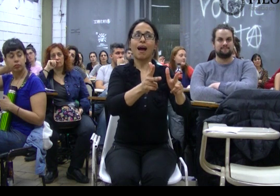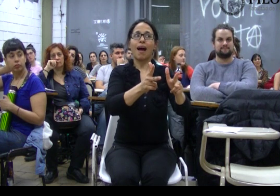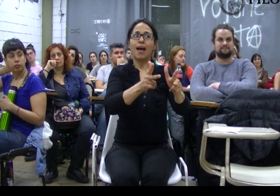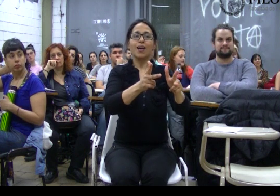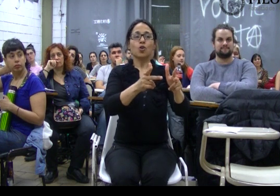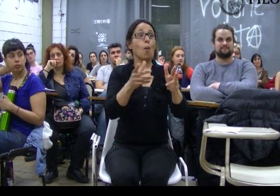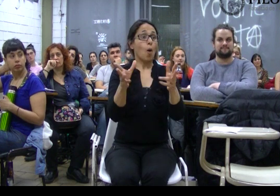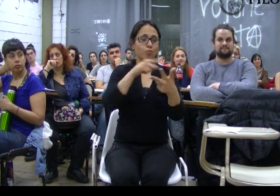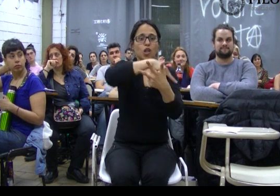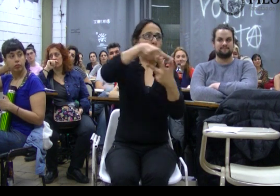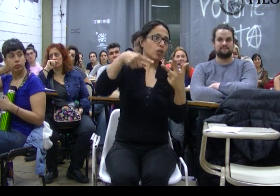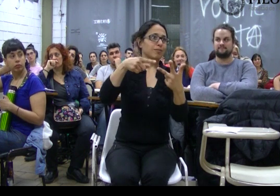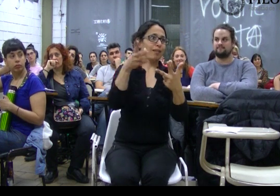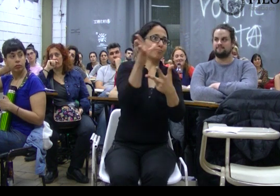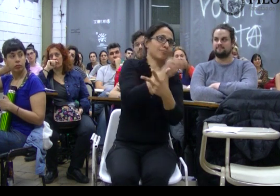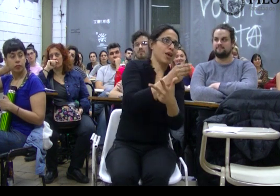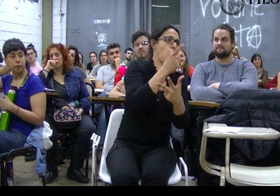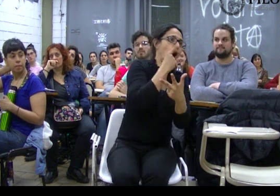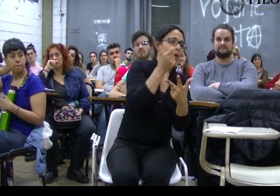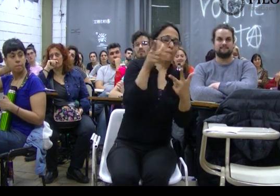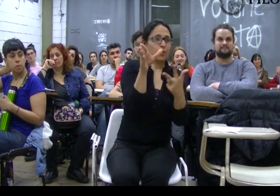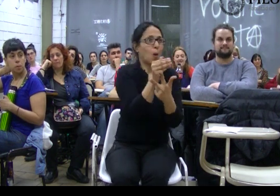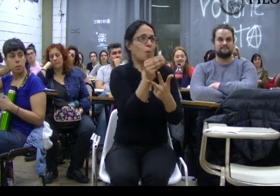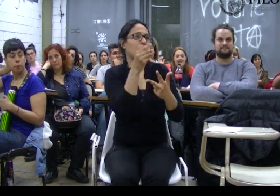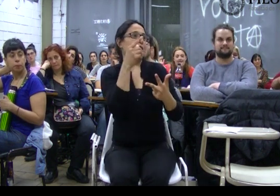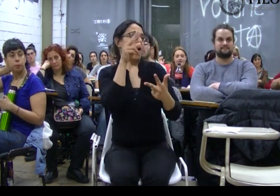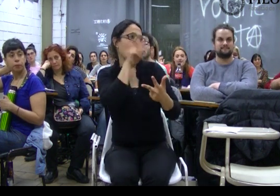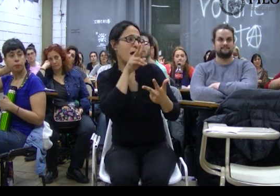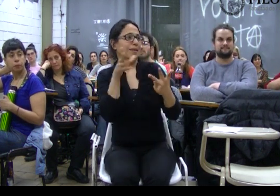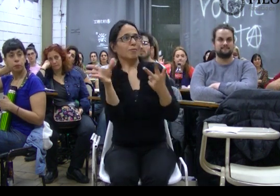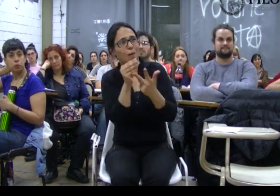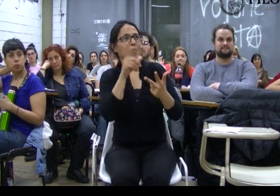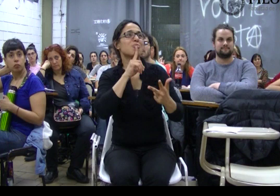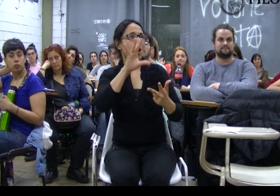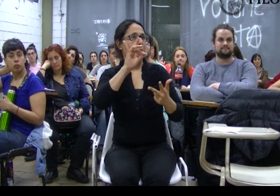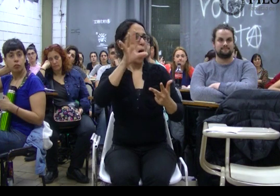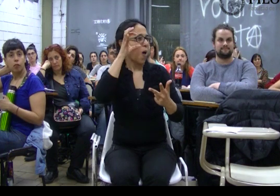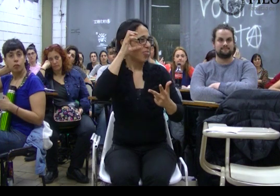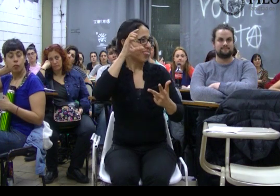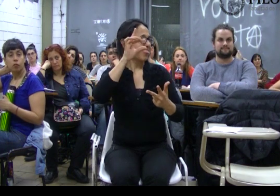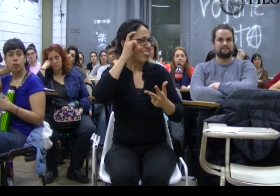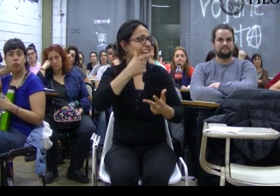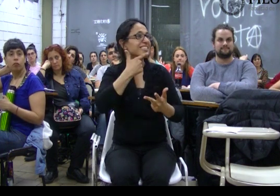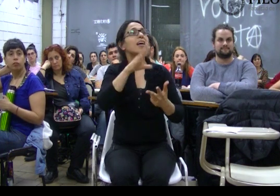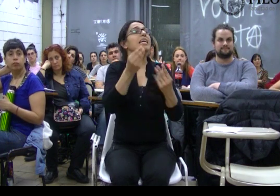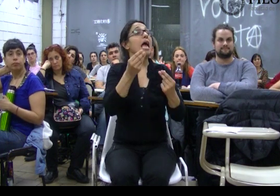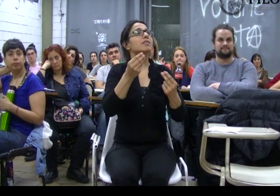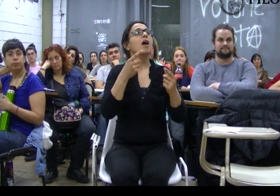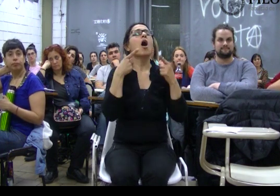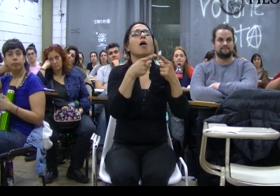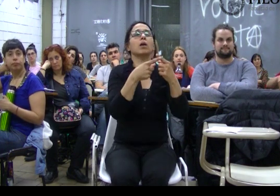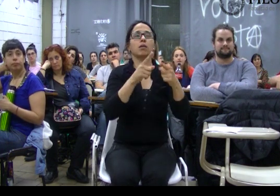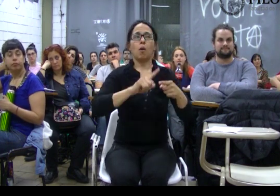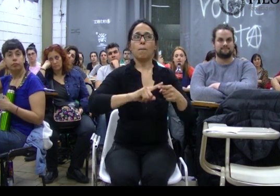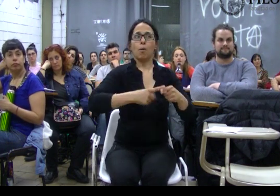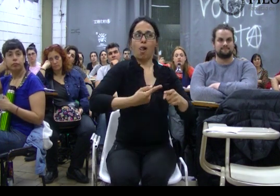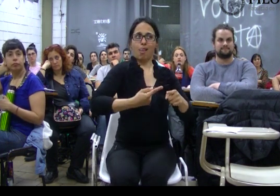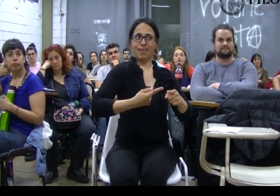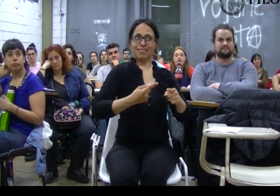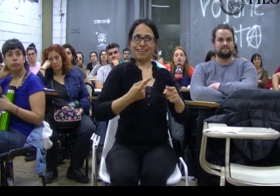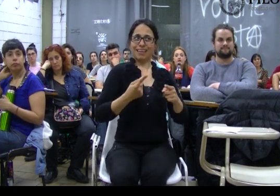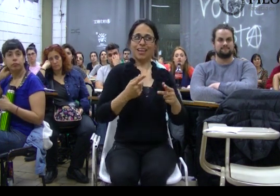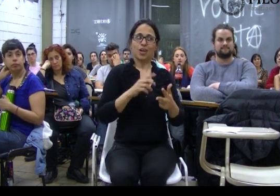digamos, decir todas, todos, todes es una cuestión política. Uno lo dice porque quiere decirlo y no es lo mismo decir